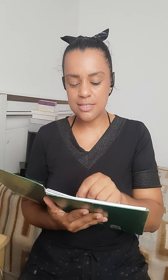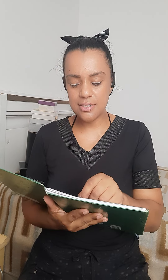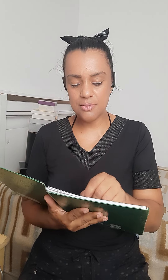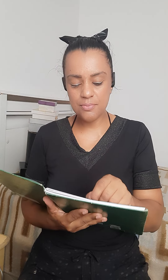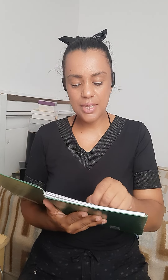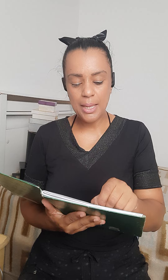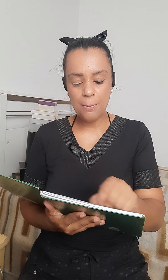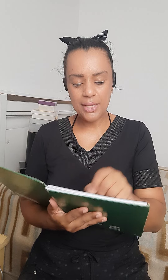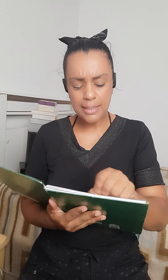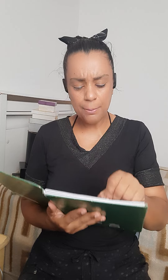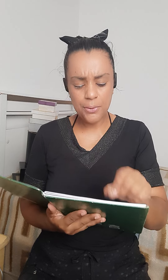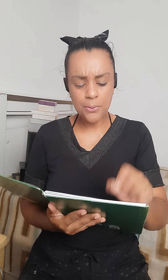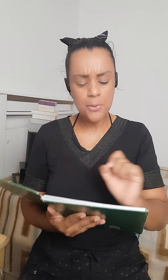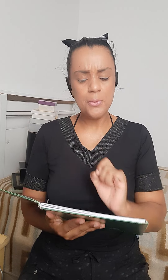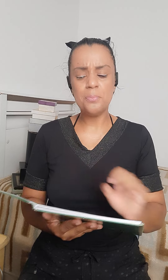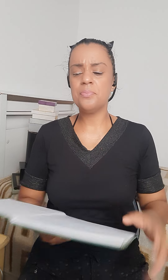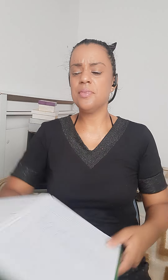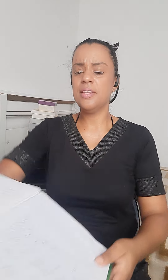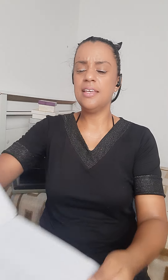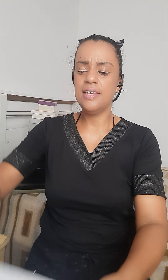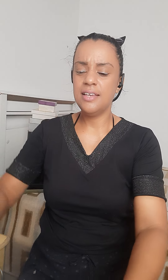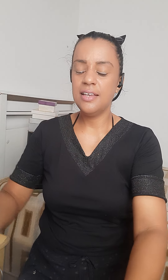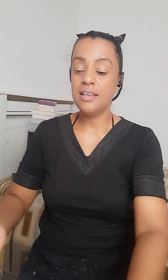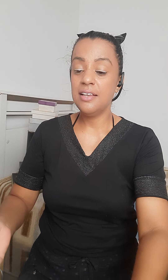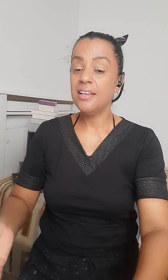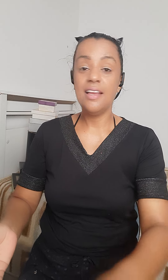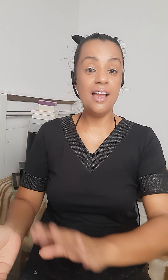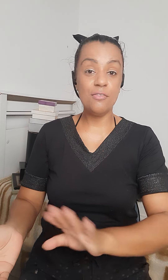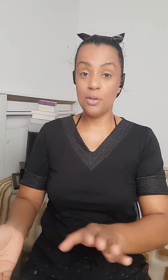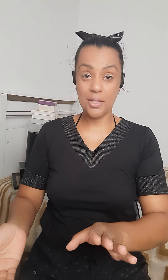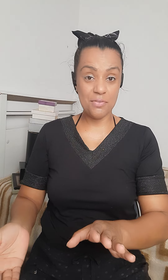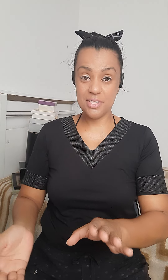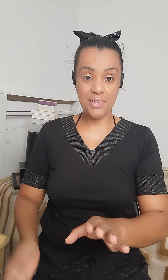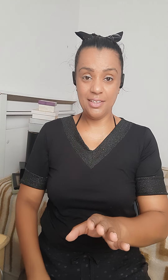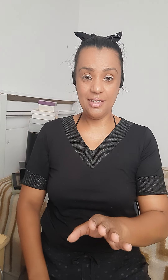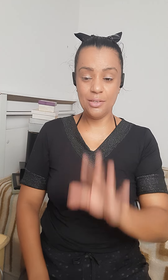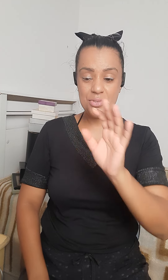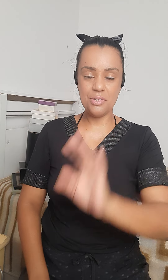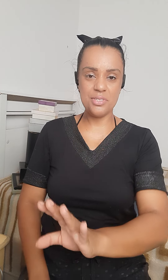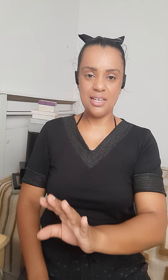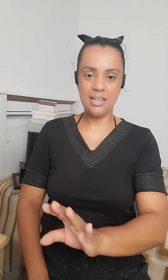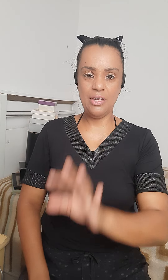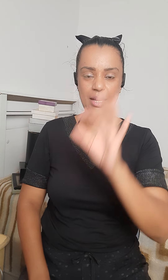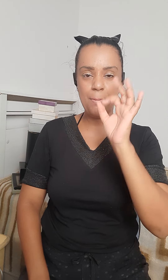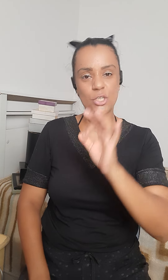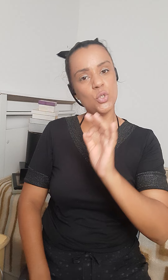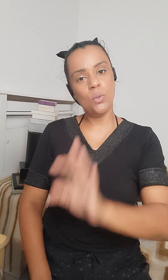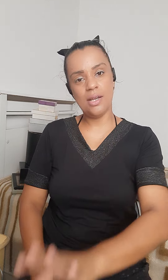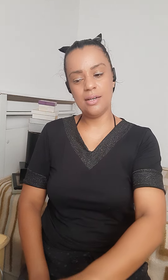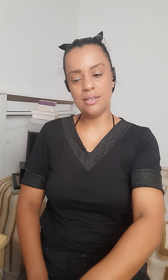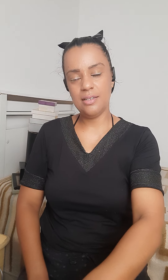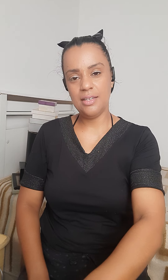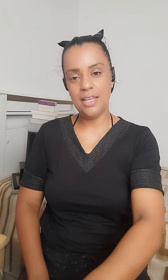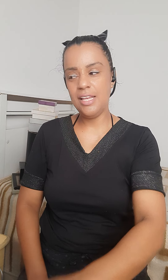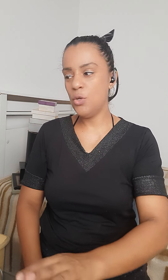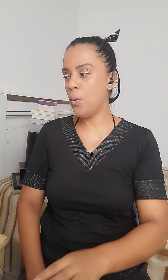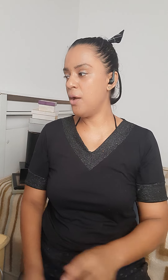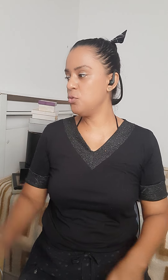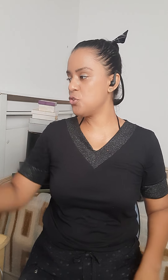fazer, matar piolho. É a forma que você vai entender. O seu sinalário, ele é particular. Ele não é o